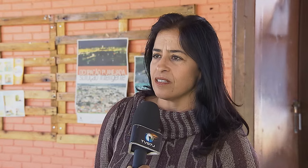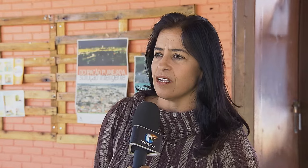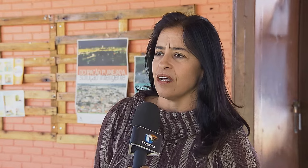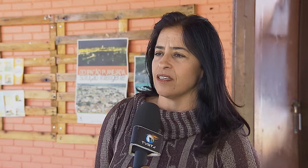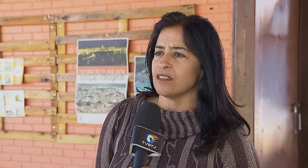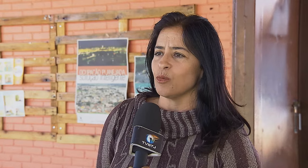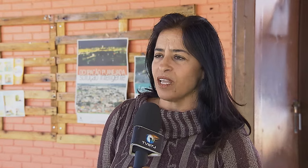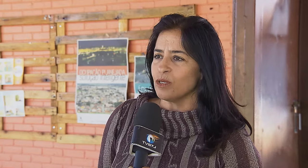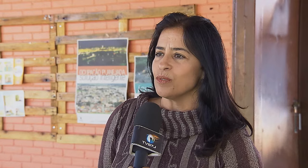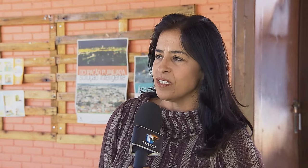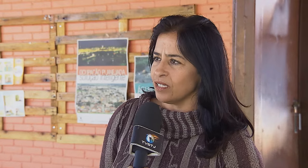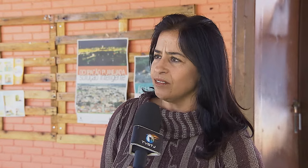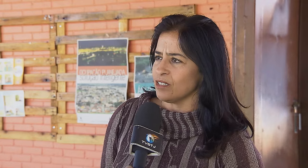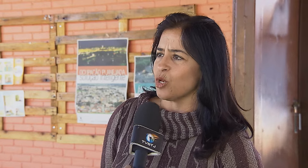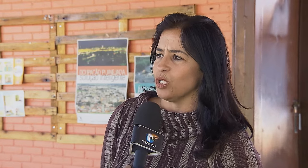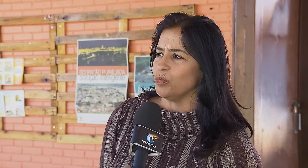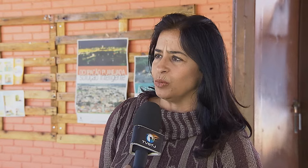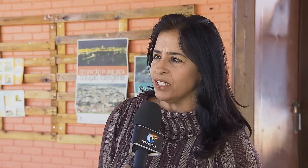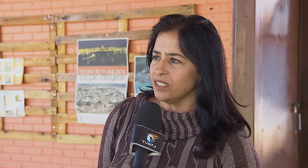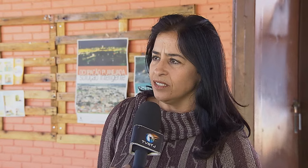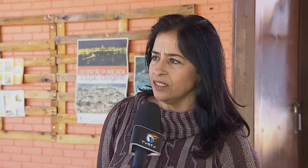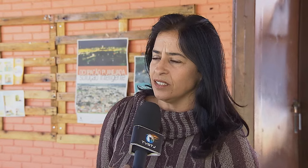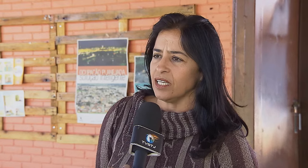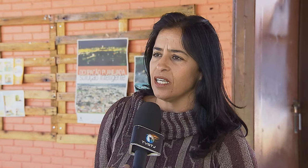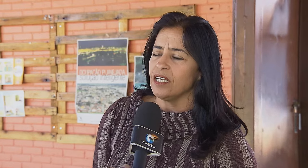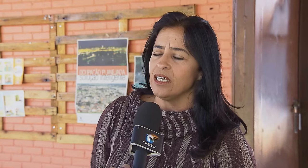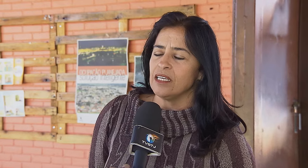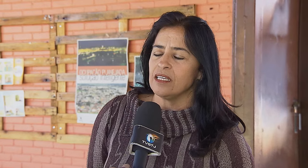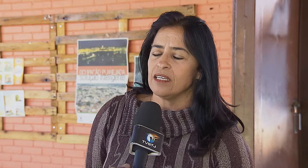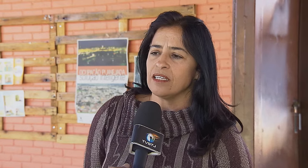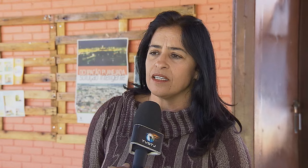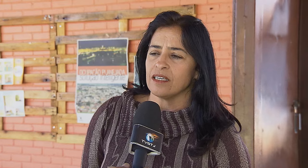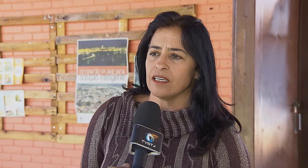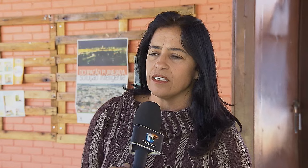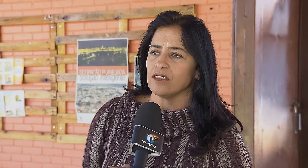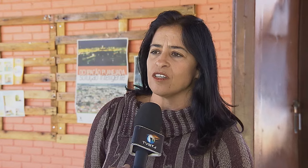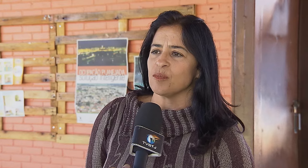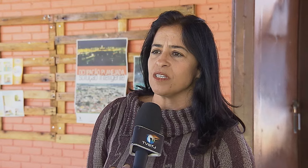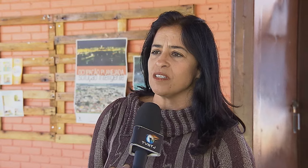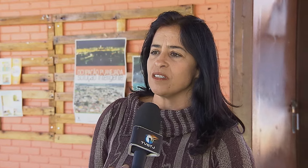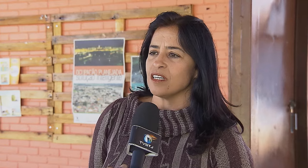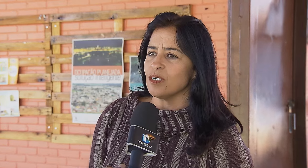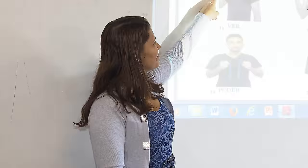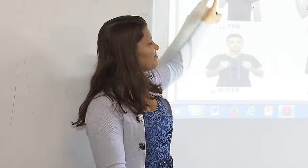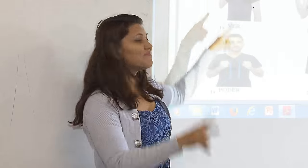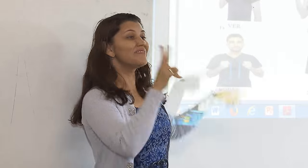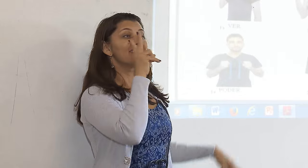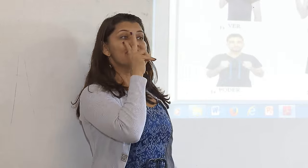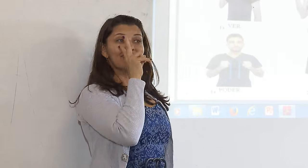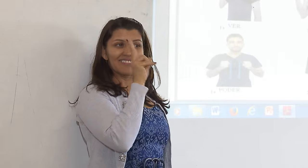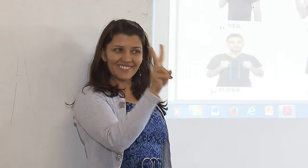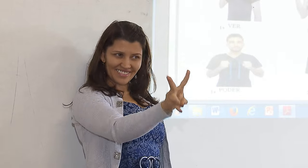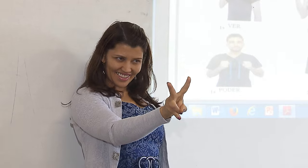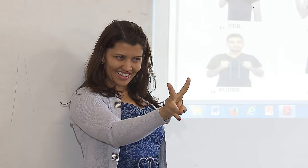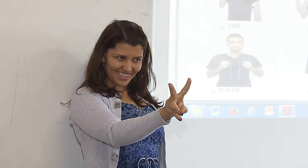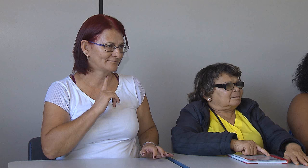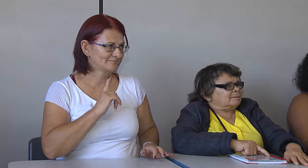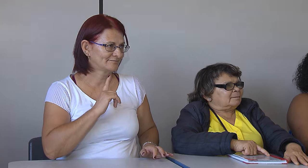a questão da inclusão na escola pública, né? E que nós precisamos fazer isso acontecer, né?